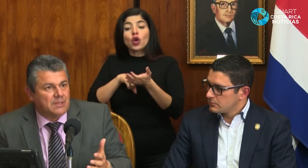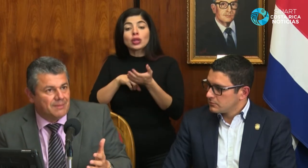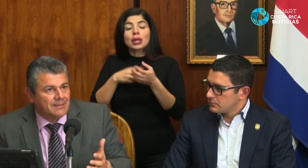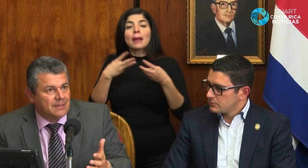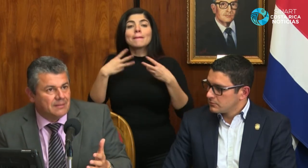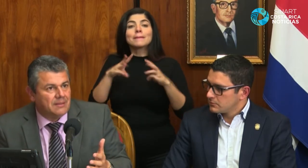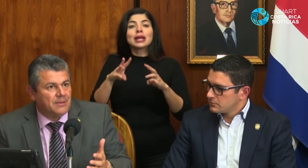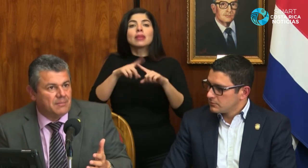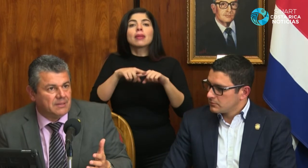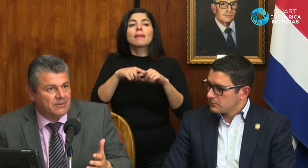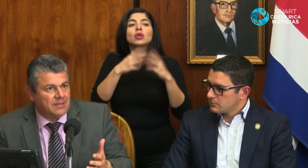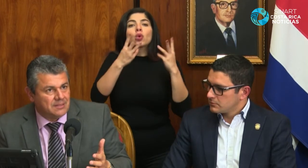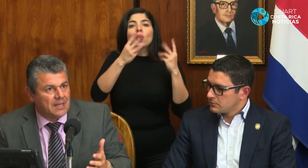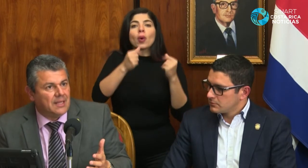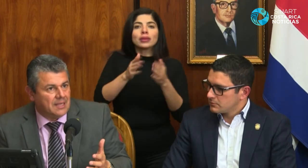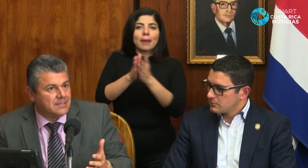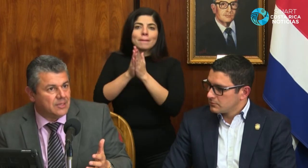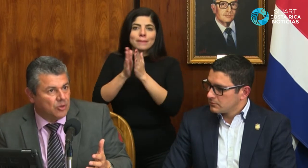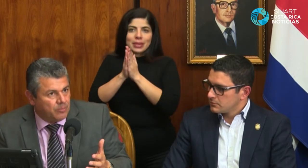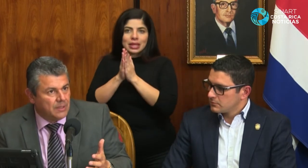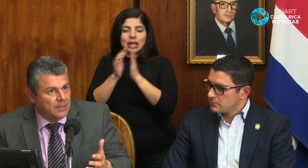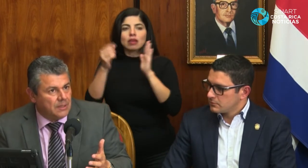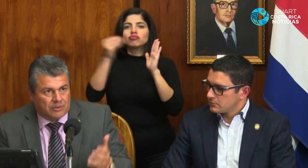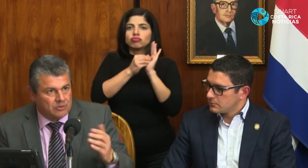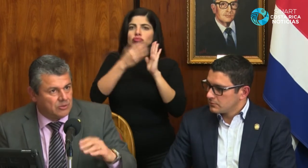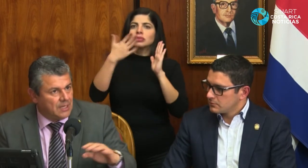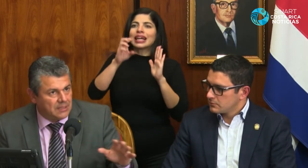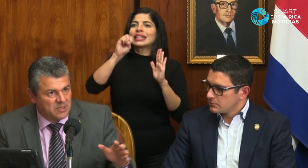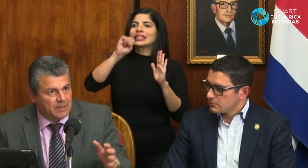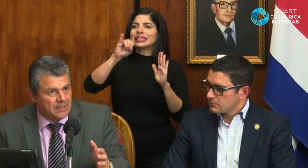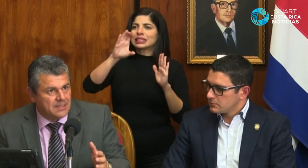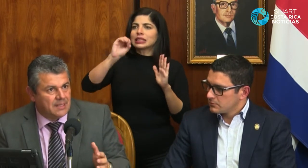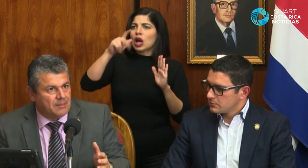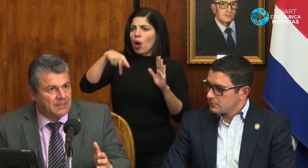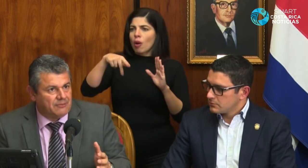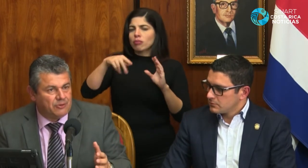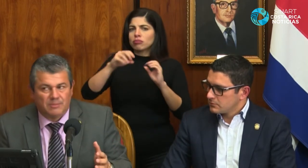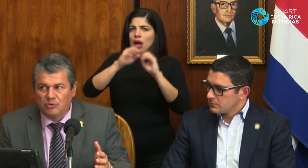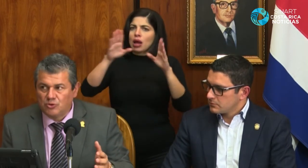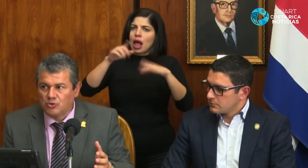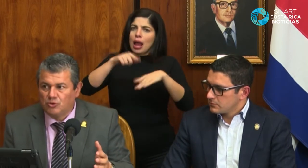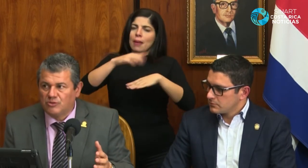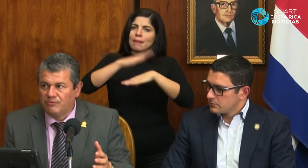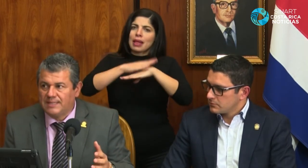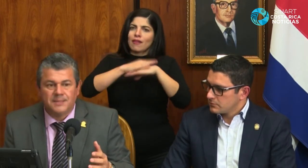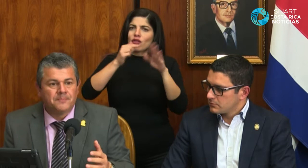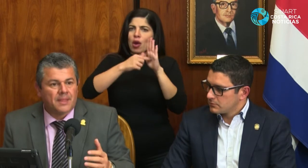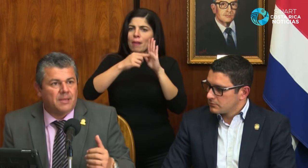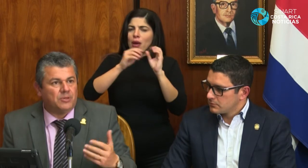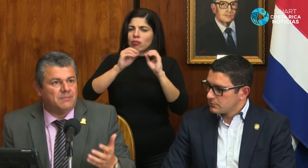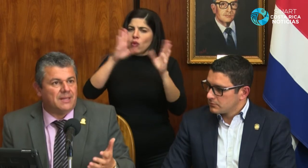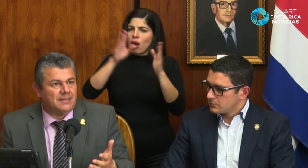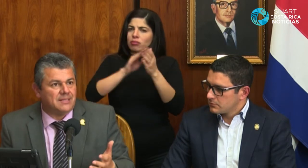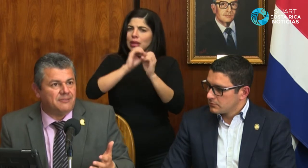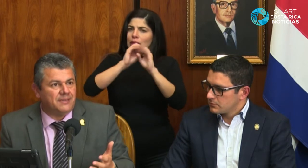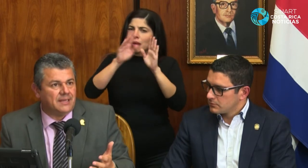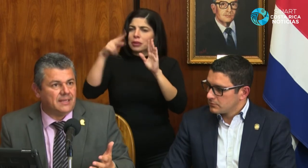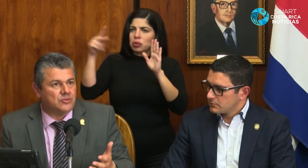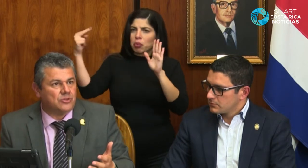modalidad por demanda, debidamente registrada en el SICOP, con toda la transparencia que la plataforma nos ofrece, y por